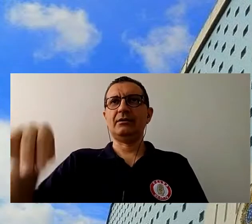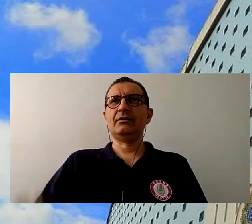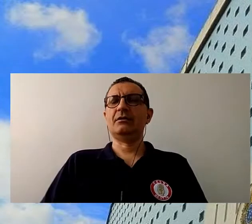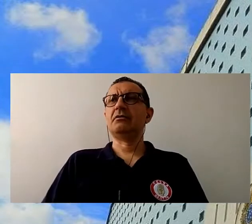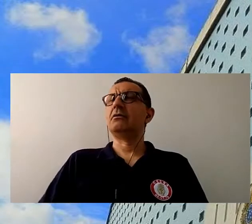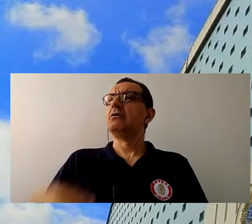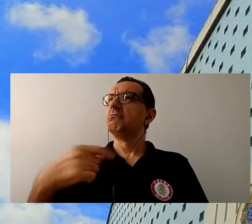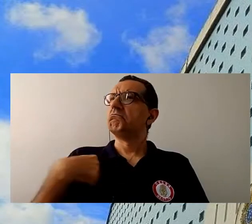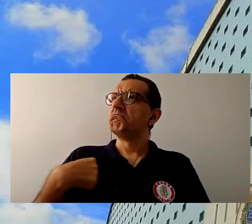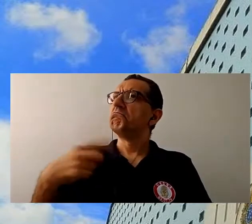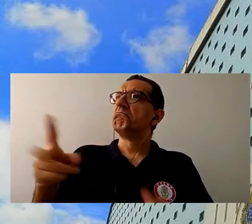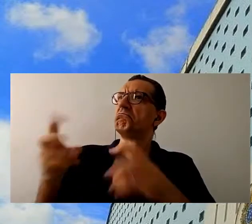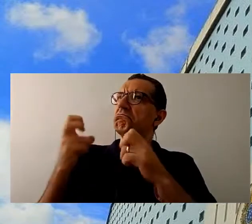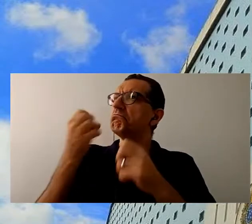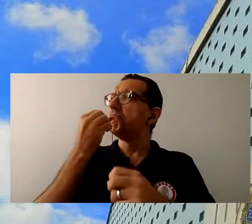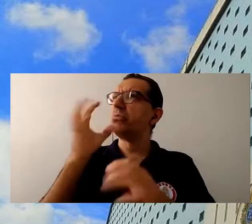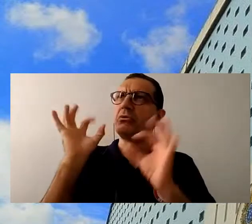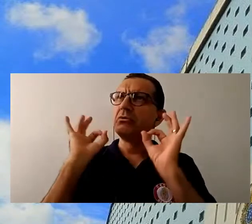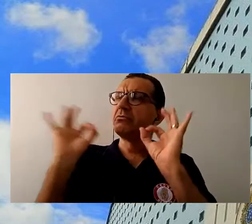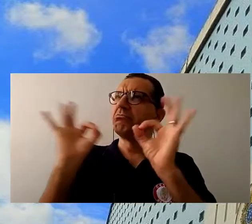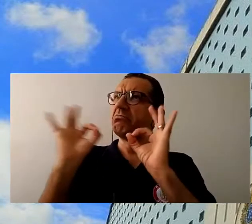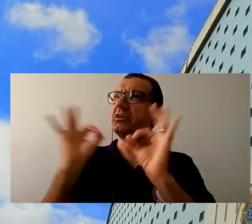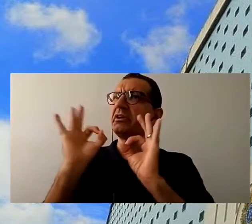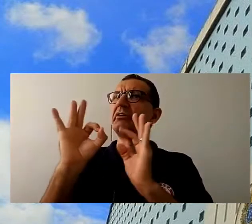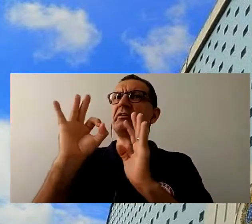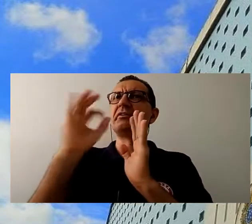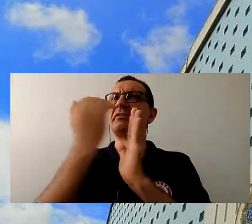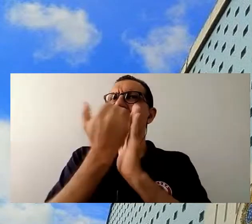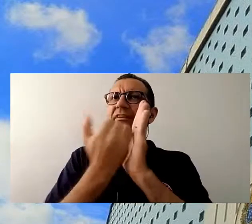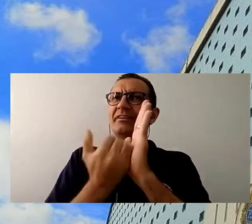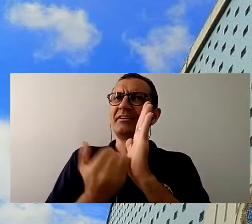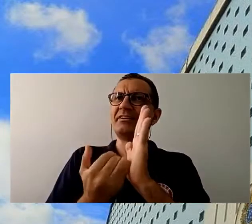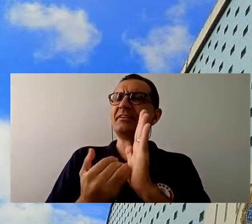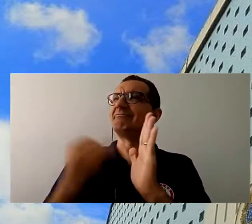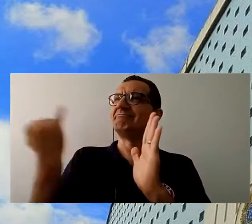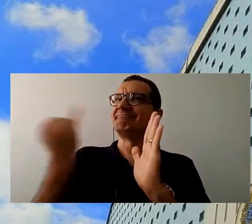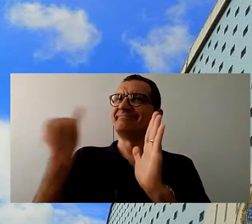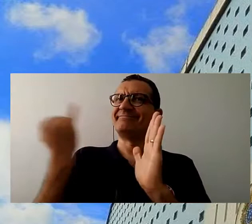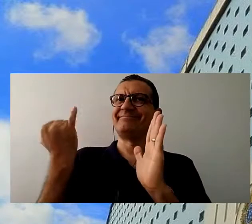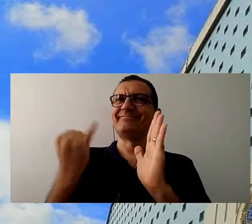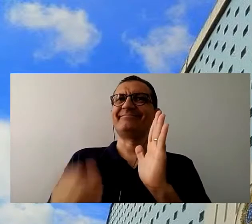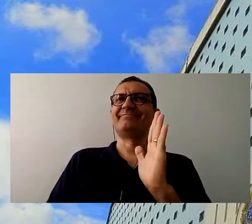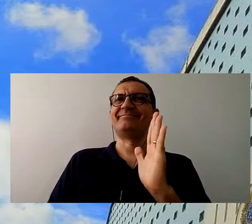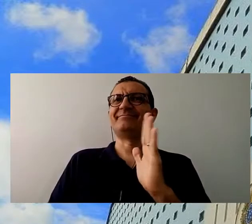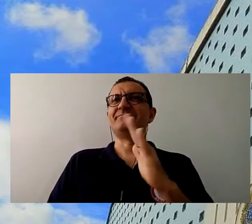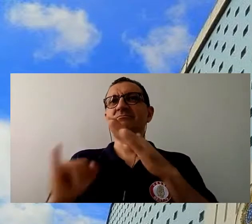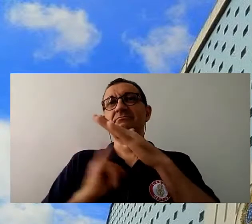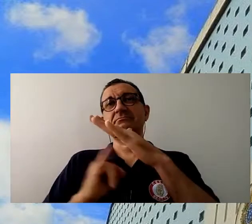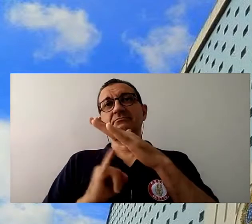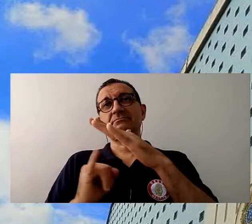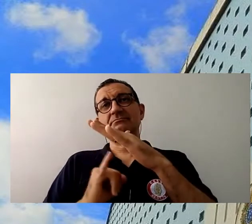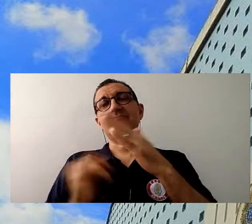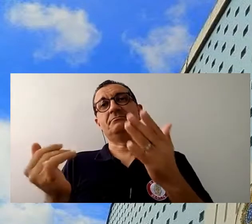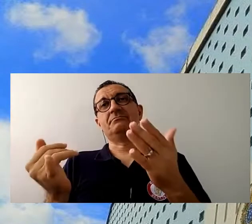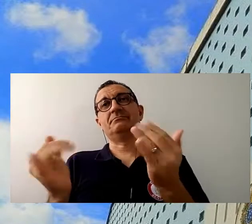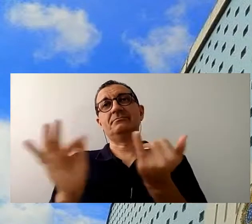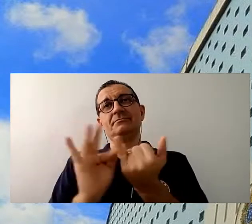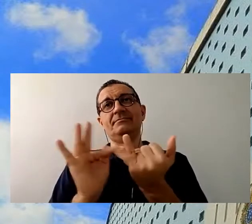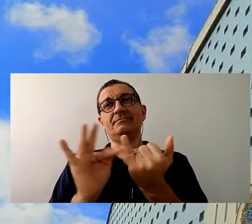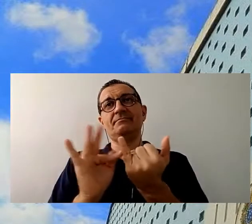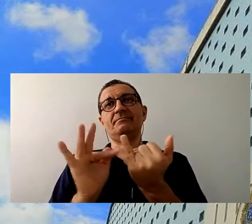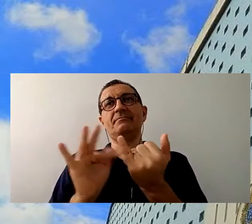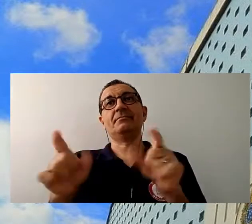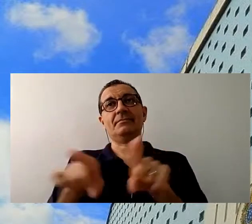discutiram muito, fizeram belos documentos. Voltem a eles. Naturalmente, o Instituto Federal da Bahia deve ter feito também um belo